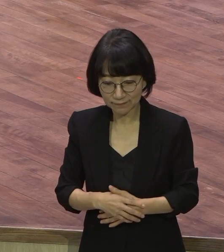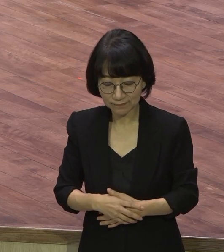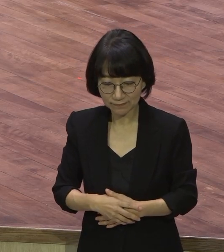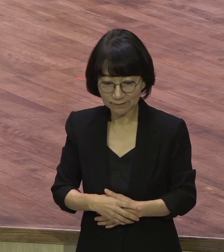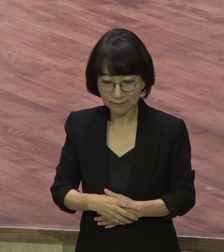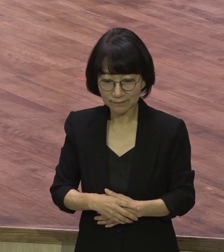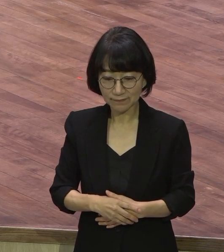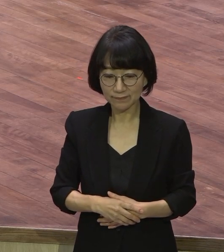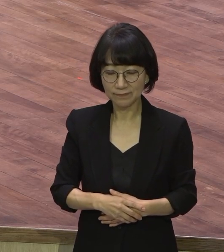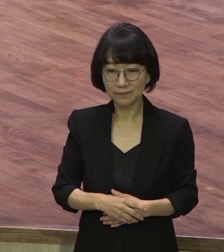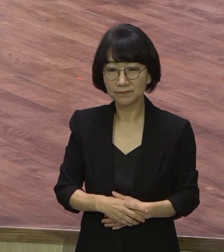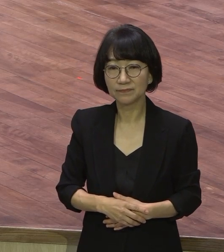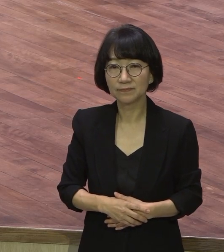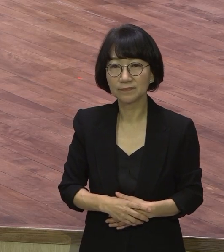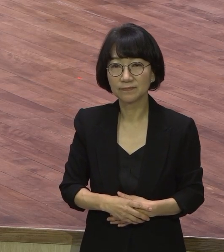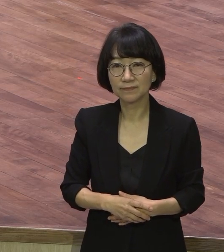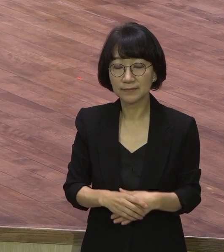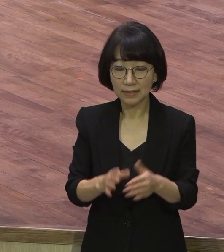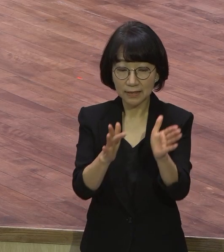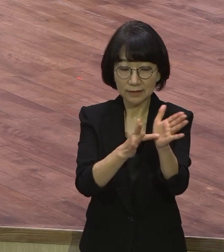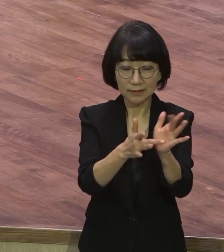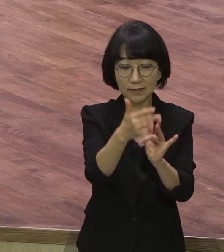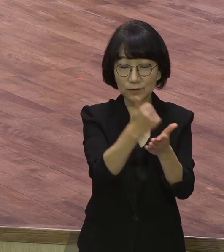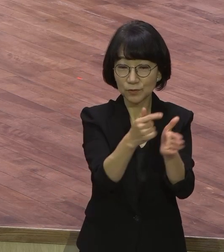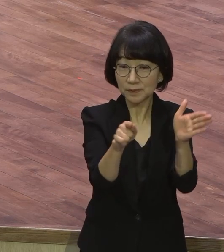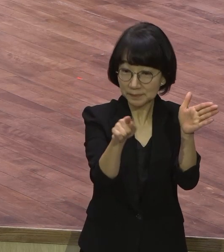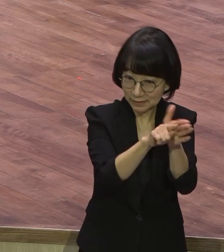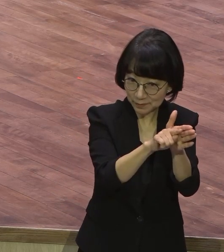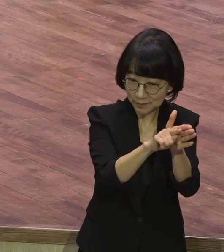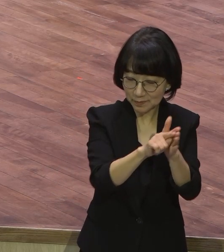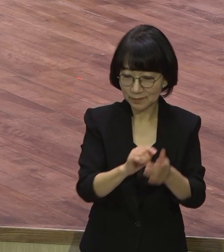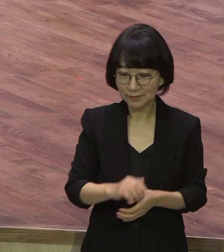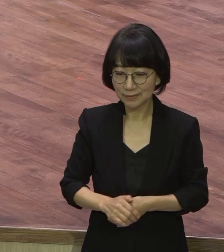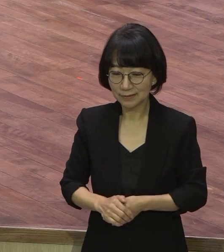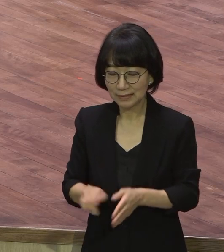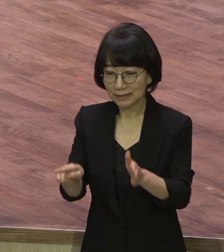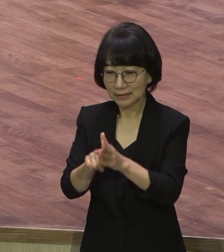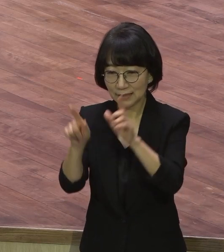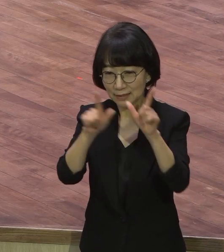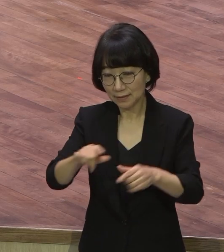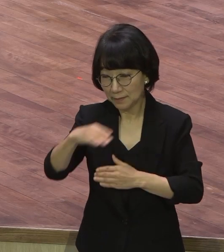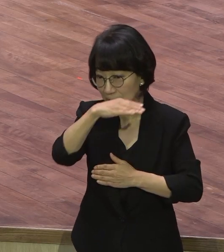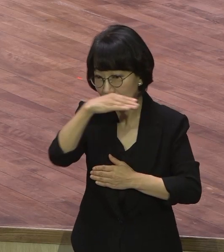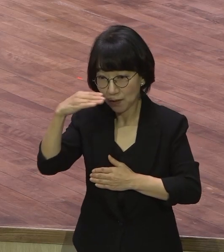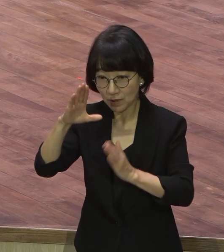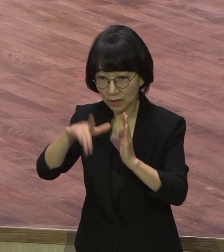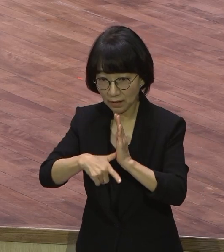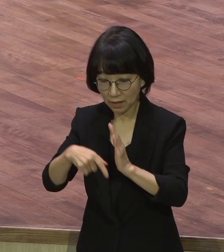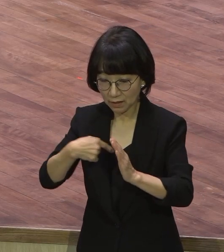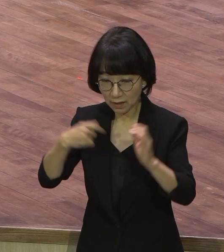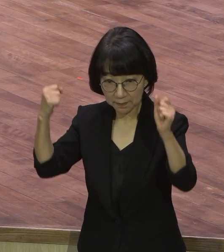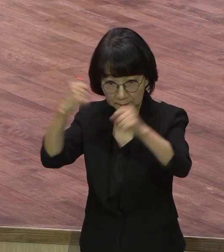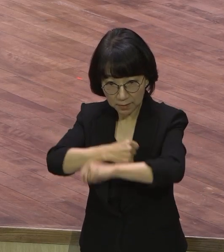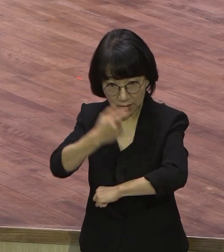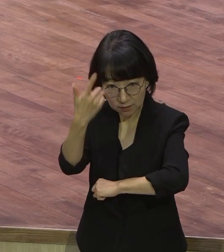믿는 것이 희망생활을 내가 똑바로 한 것이 망하십니까? 천만의 말씀